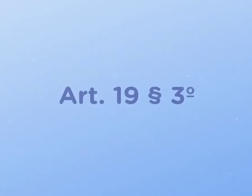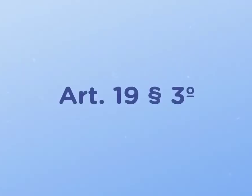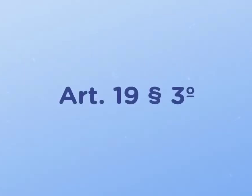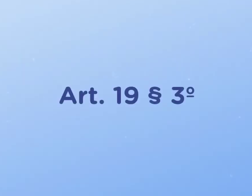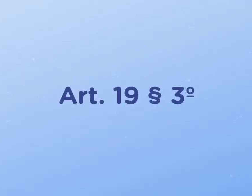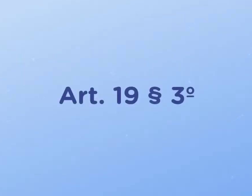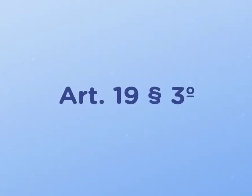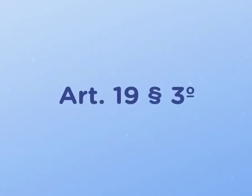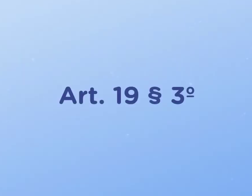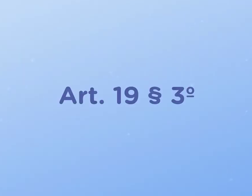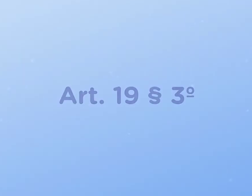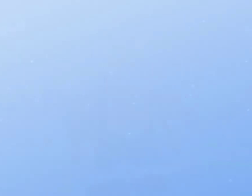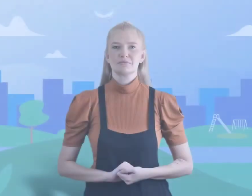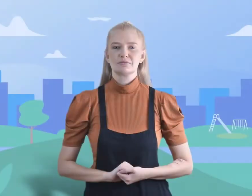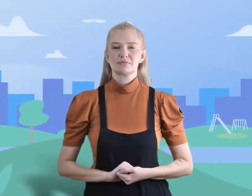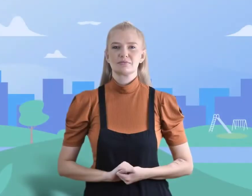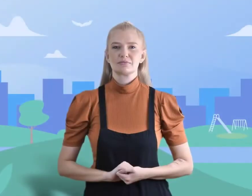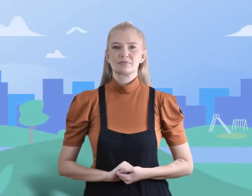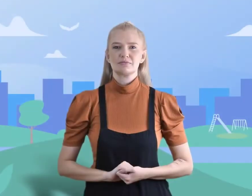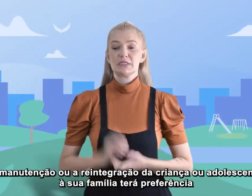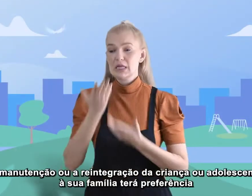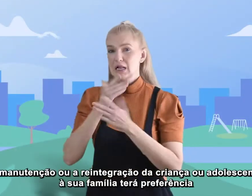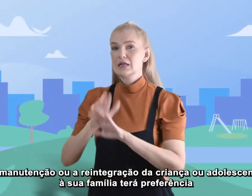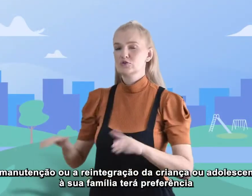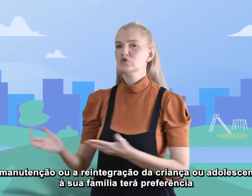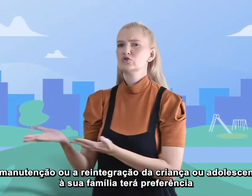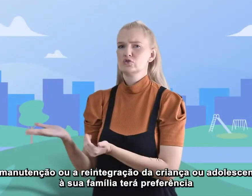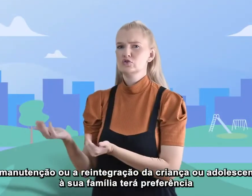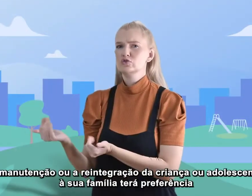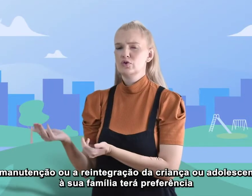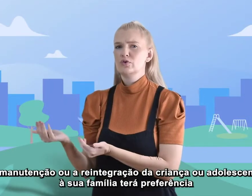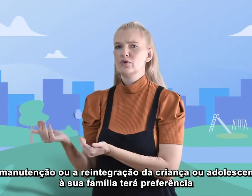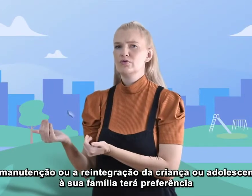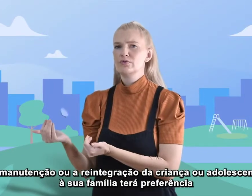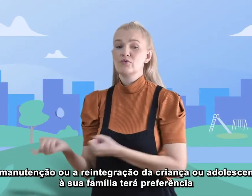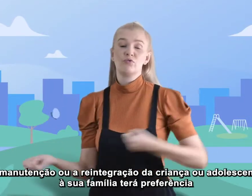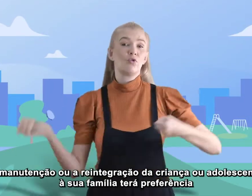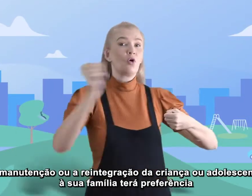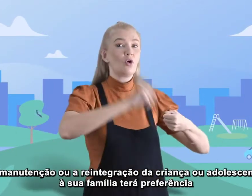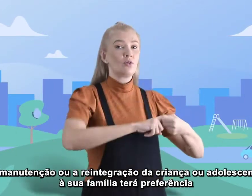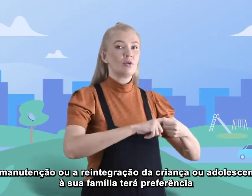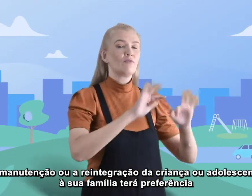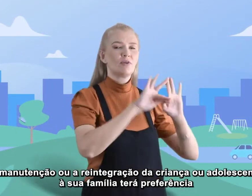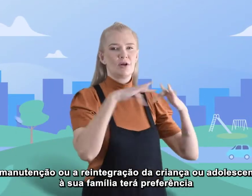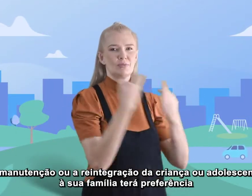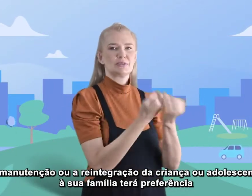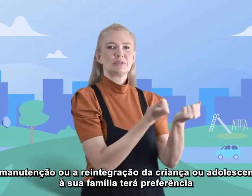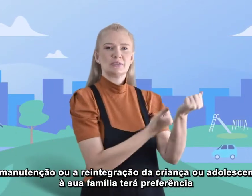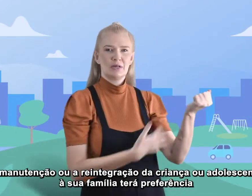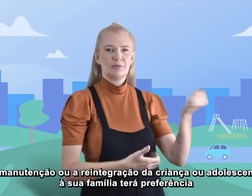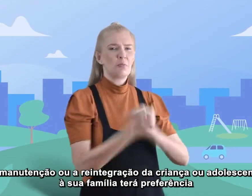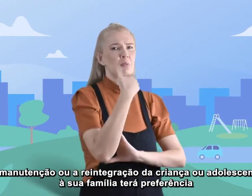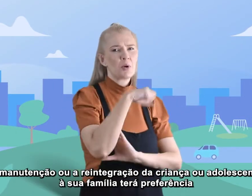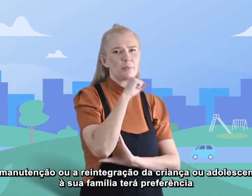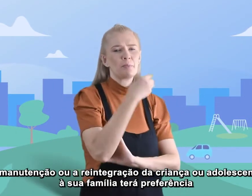Artigo 19, parágrafo 3º. A manutenção ou a reintegração da criança ou adolescente à